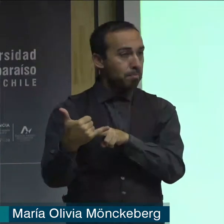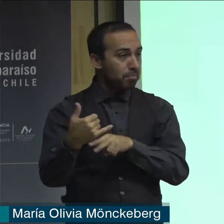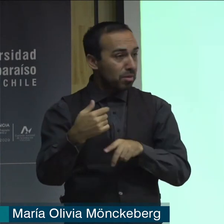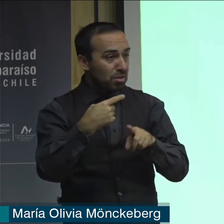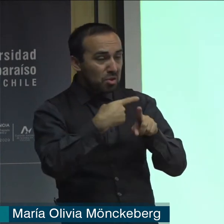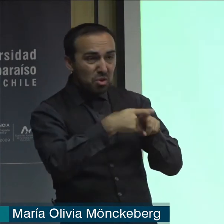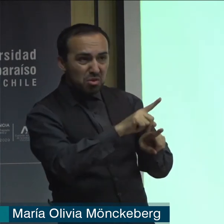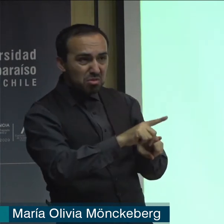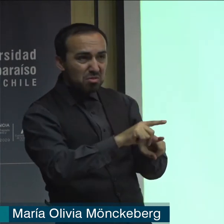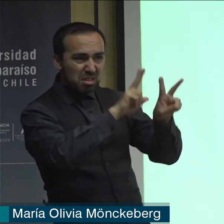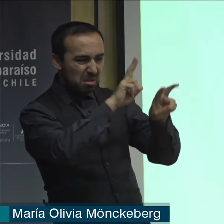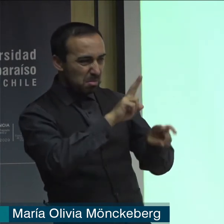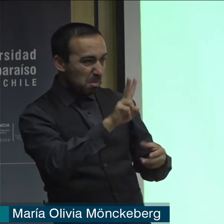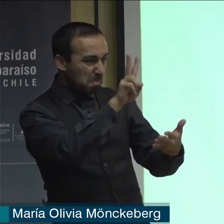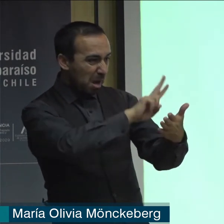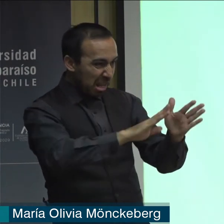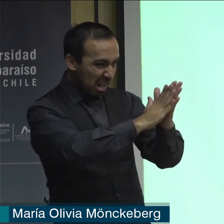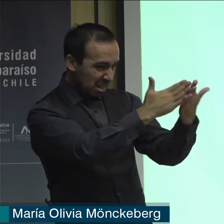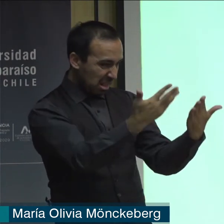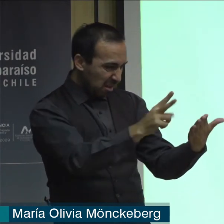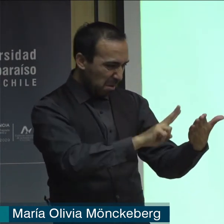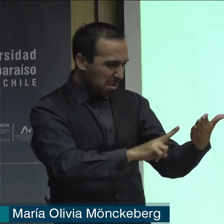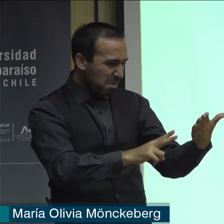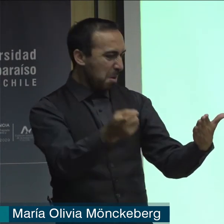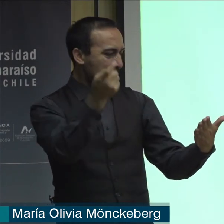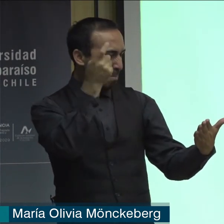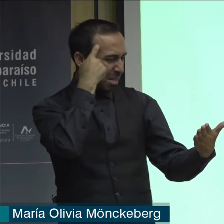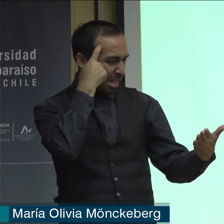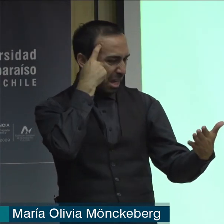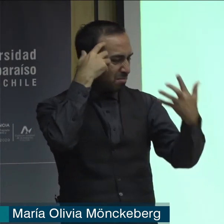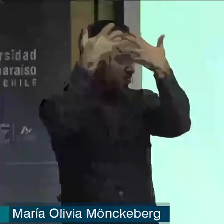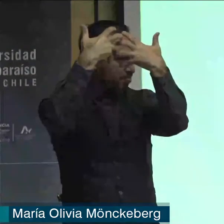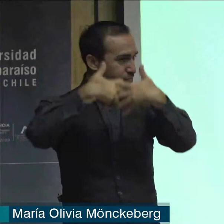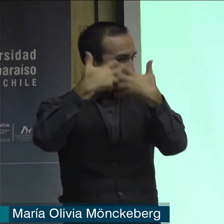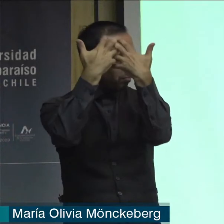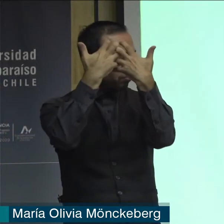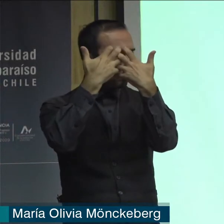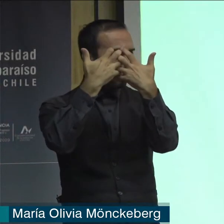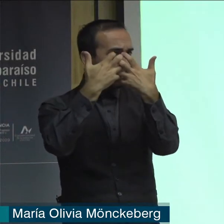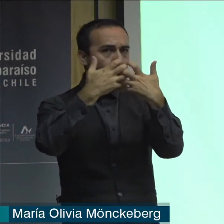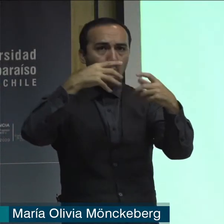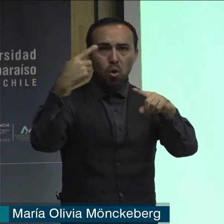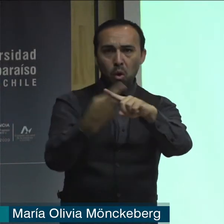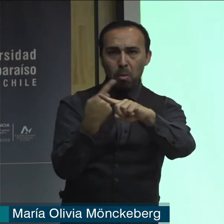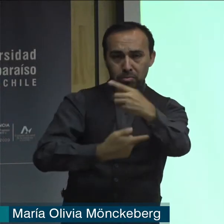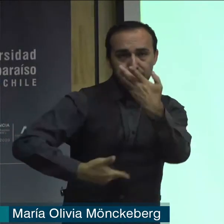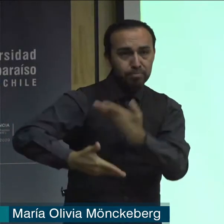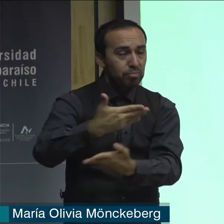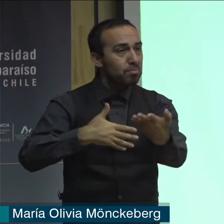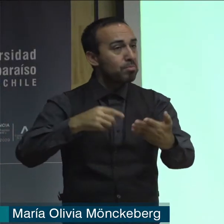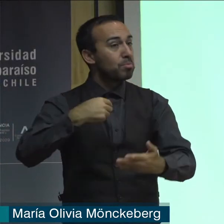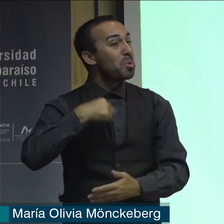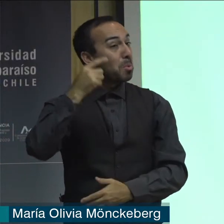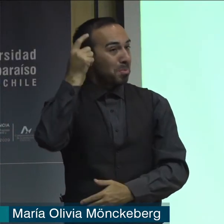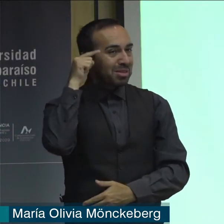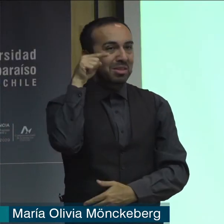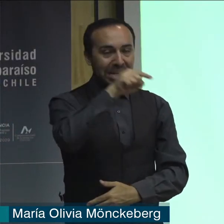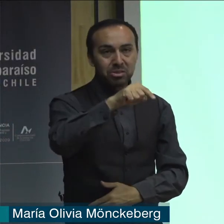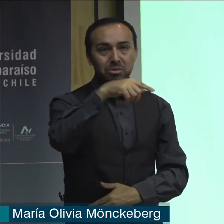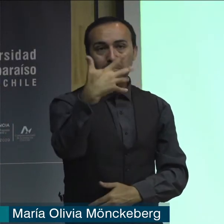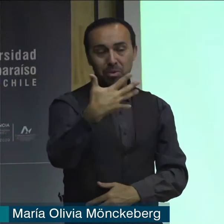leer pensar dialogar que creo que son también